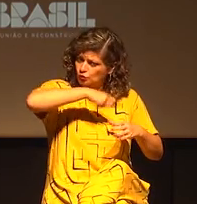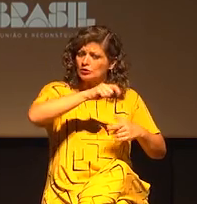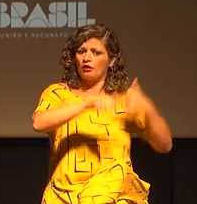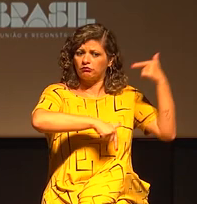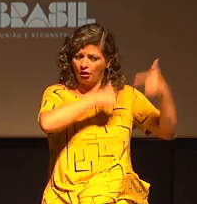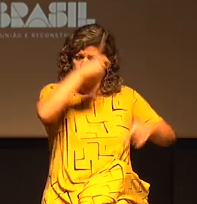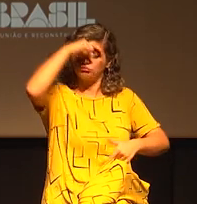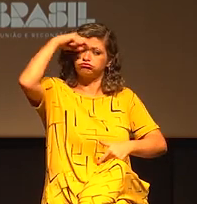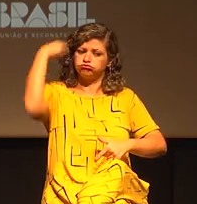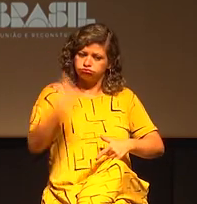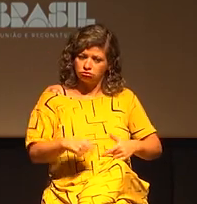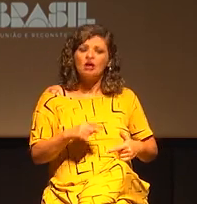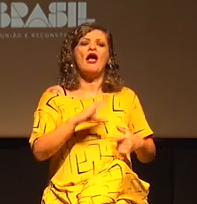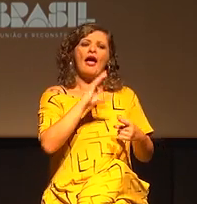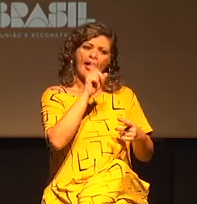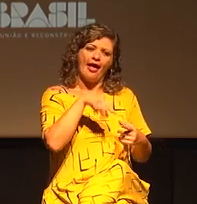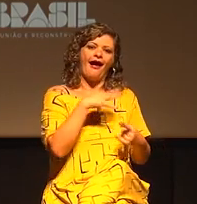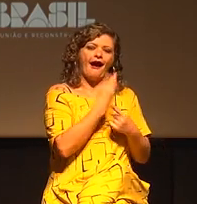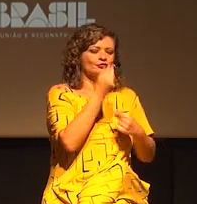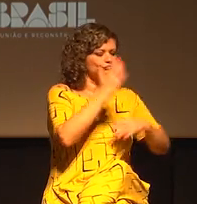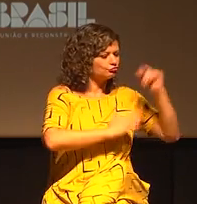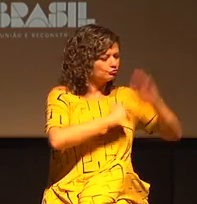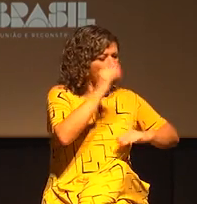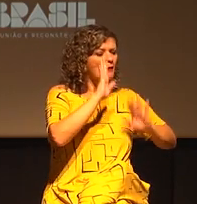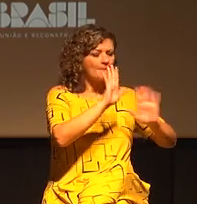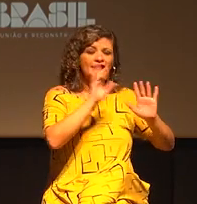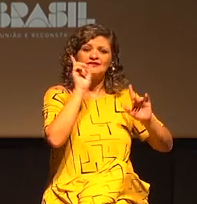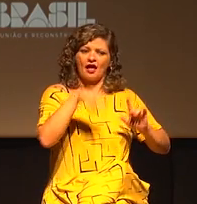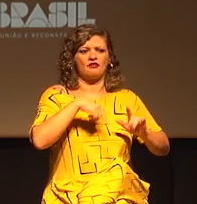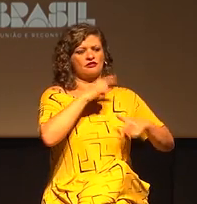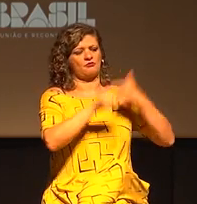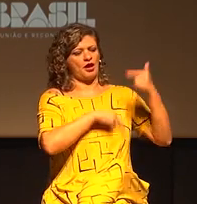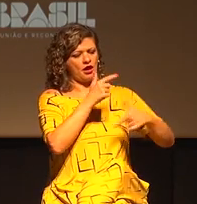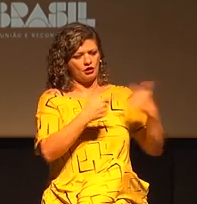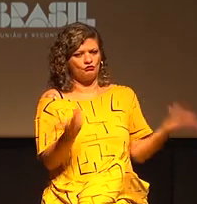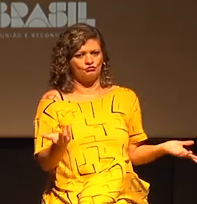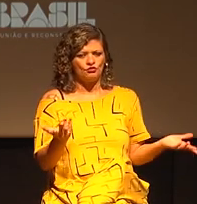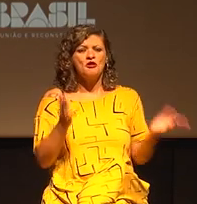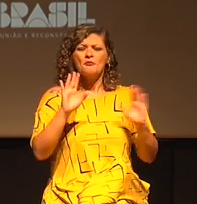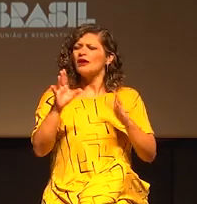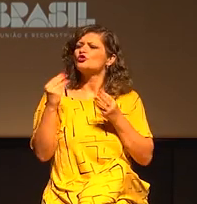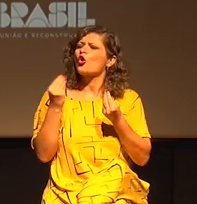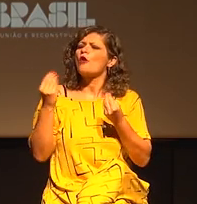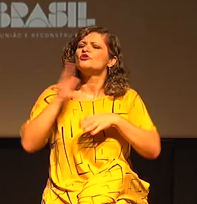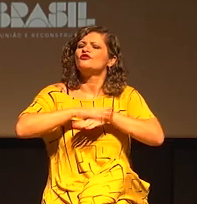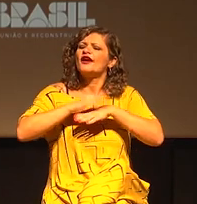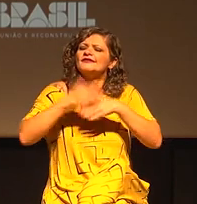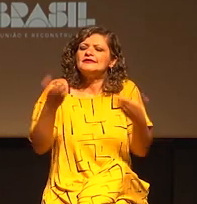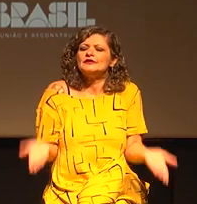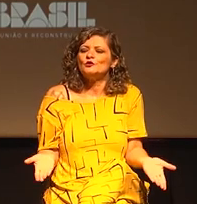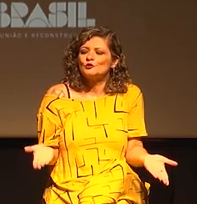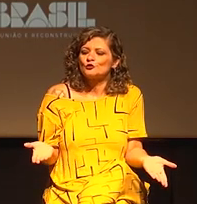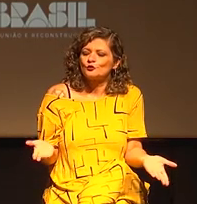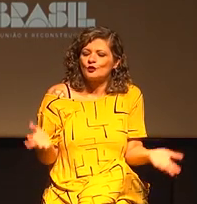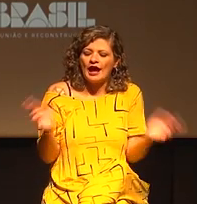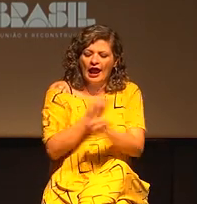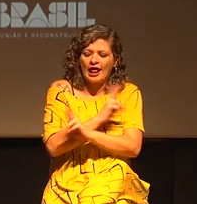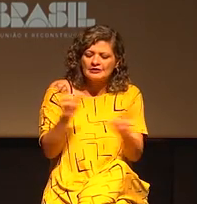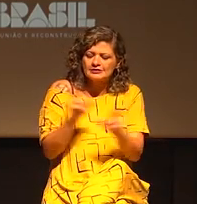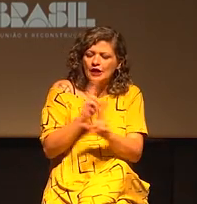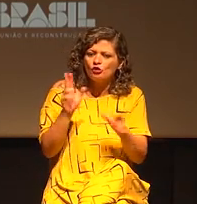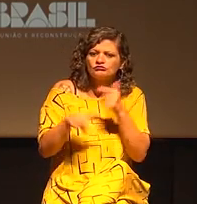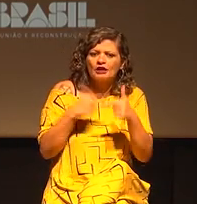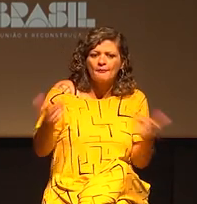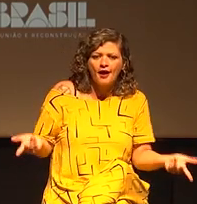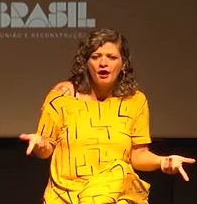trabalho é arte mas é trabalho né eh e aí então como é que a gente trata disso né num nas relações de trabalho